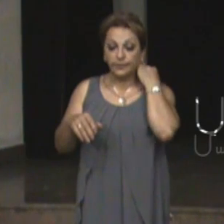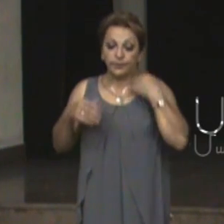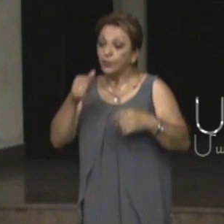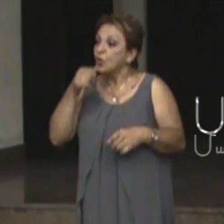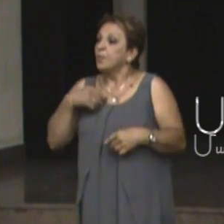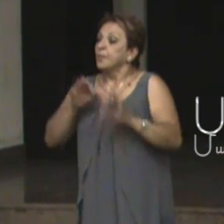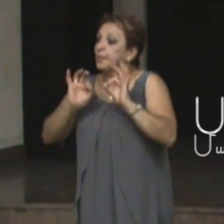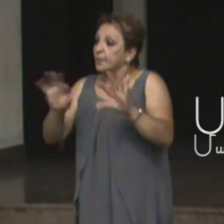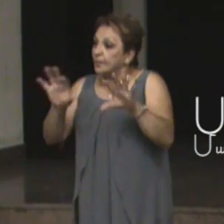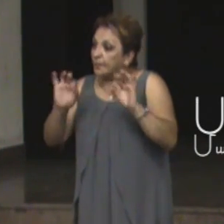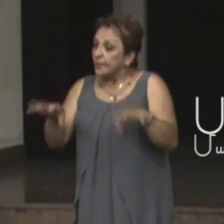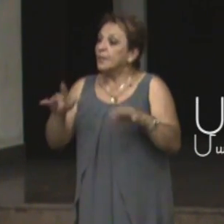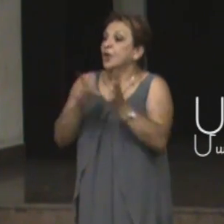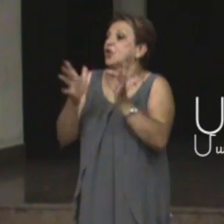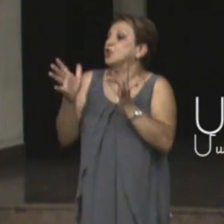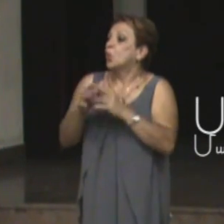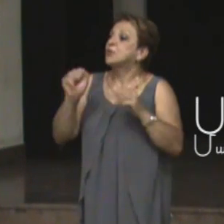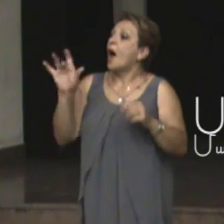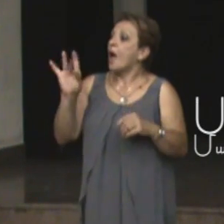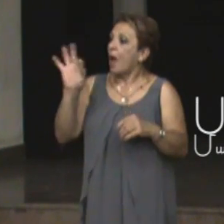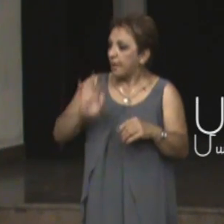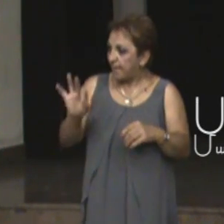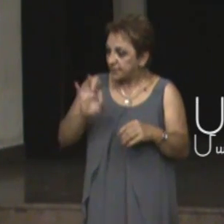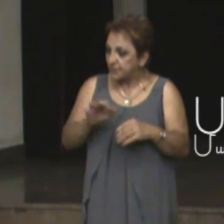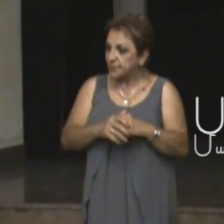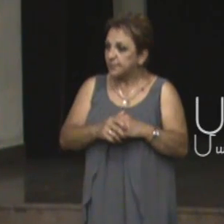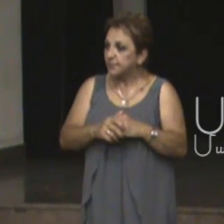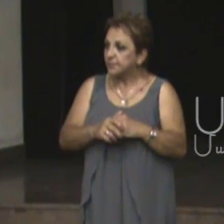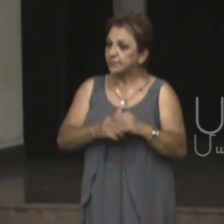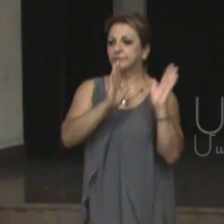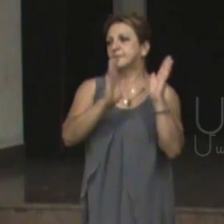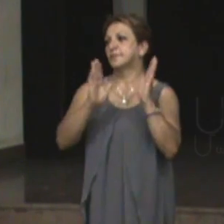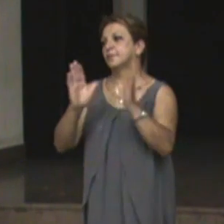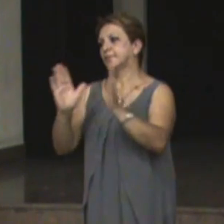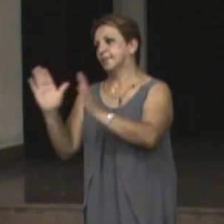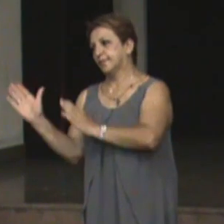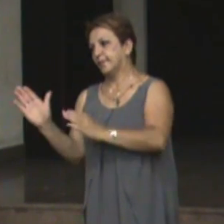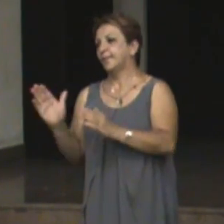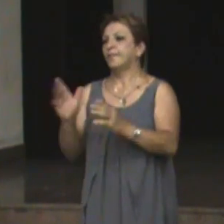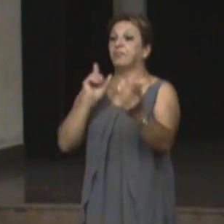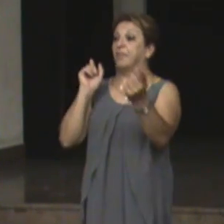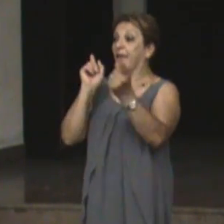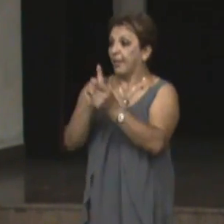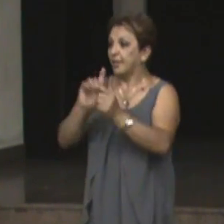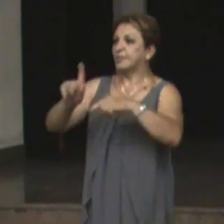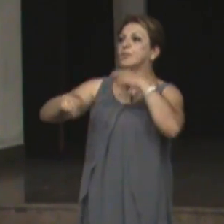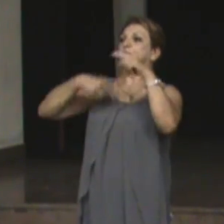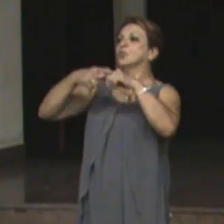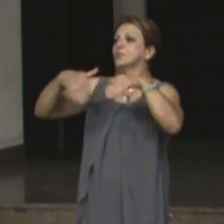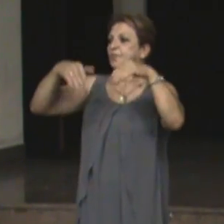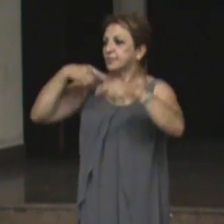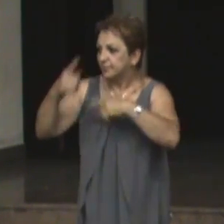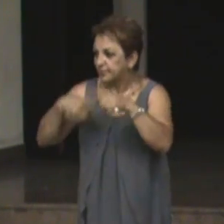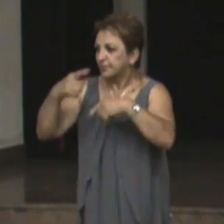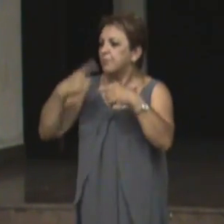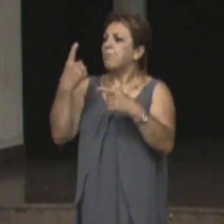խոսել Քրիստոսի առակների մասին ըստ հերթականության։ Ամեն հանդիպման ժամանակ առնվազն